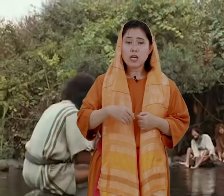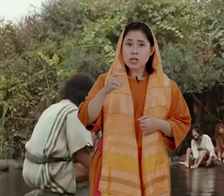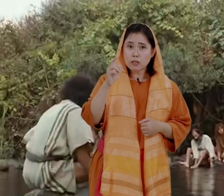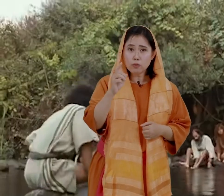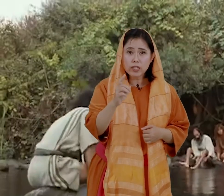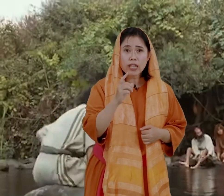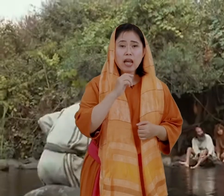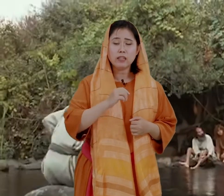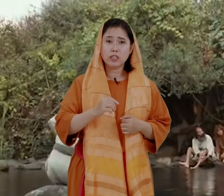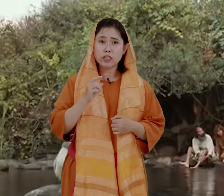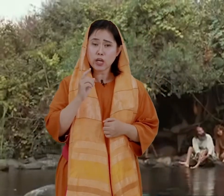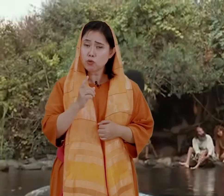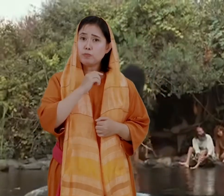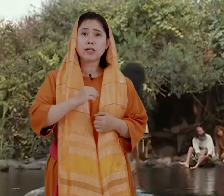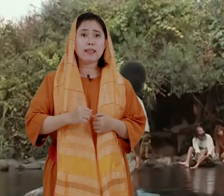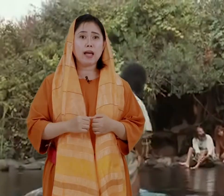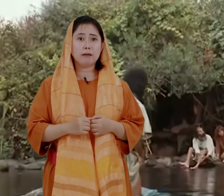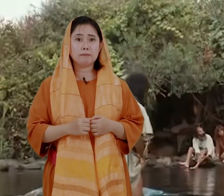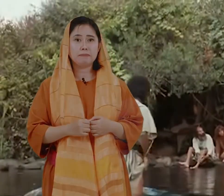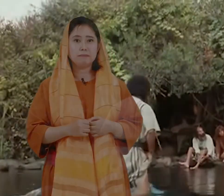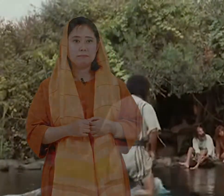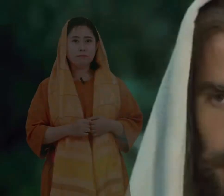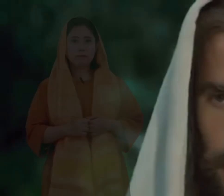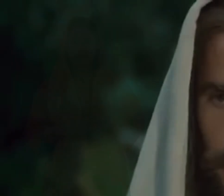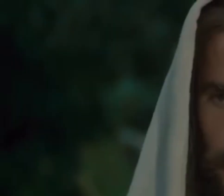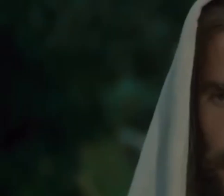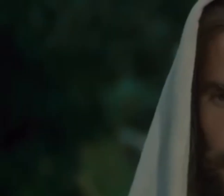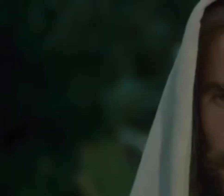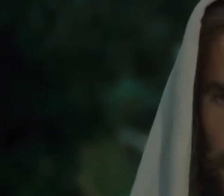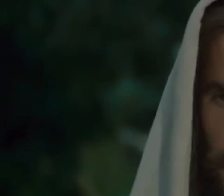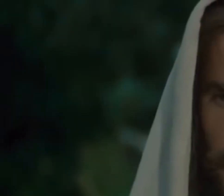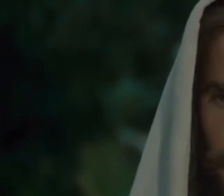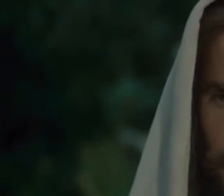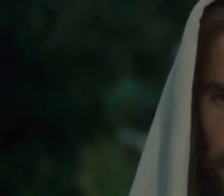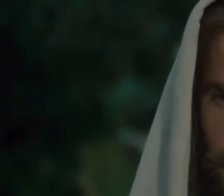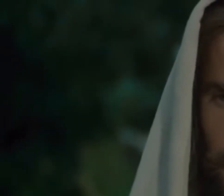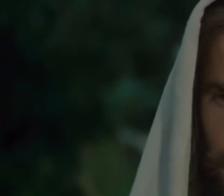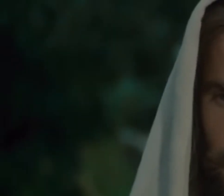berdoa." Kemudian Yesus berkata, "Bapa kami yang di sorga,